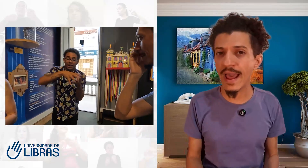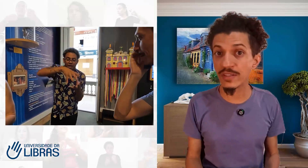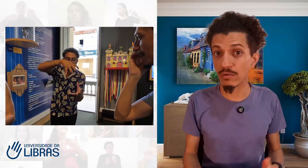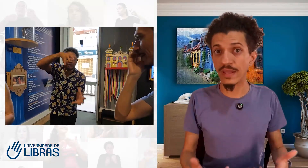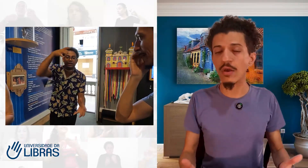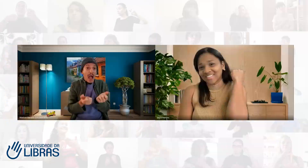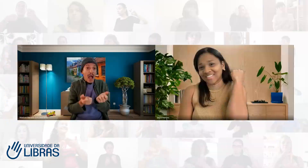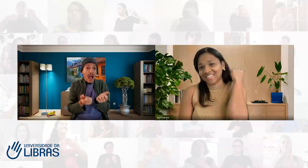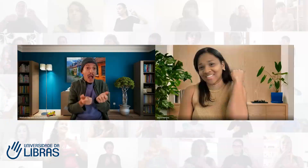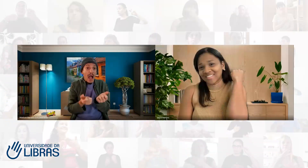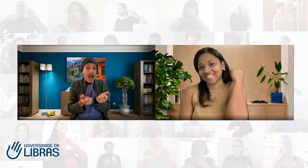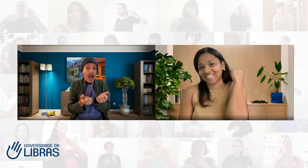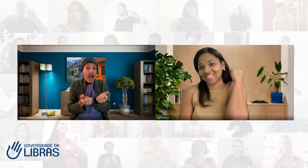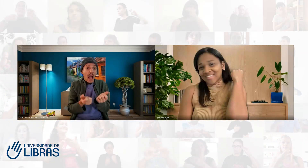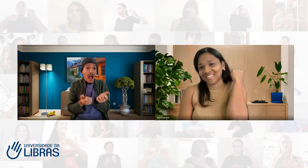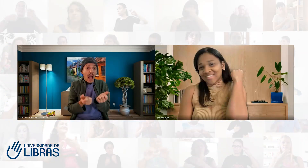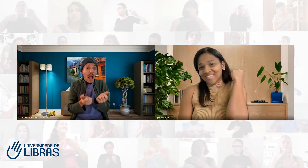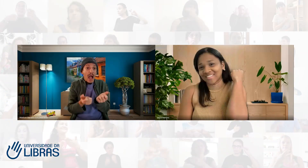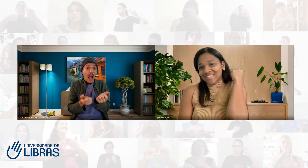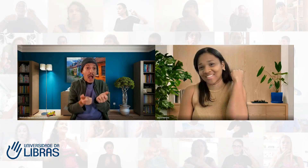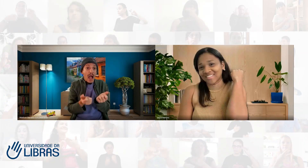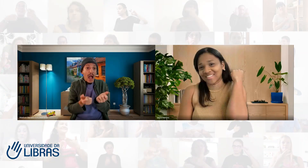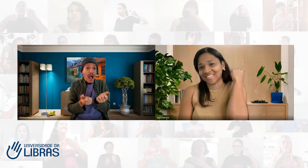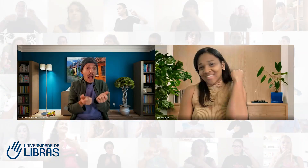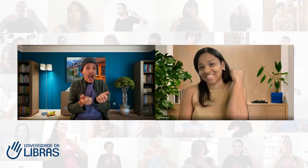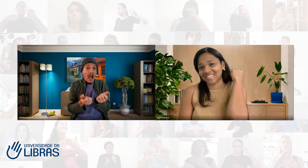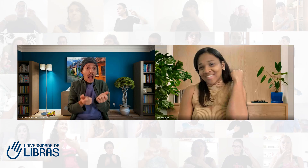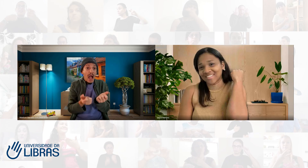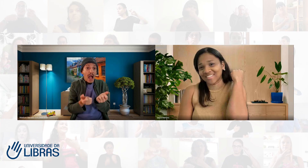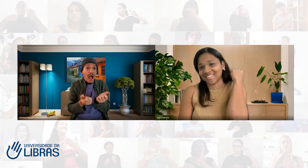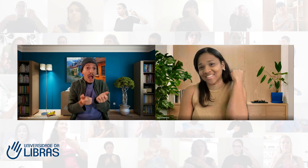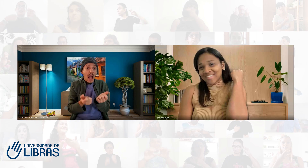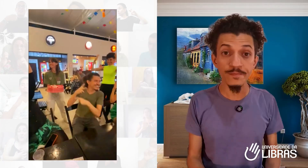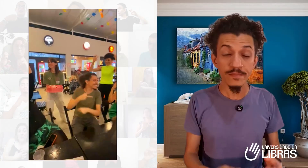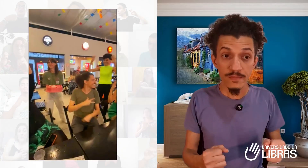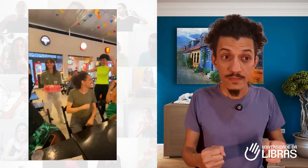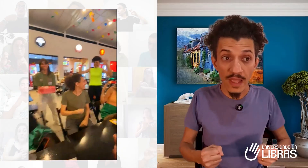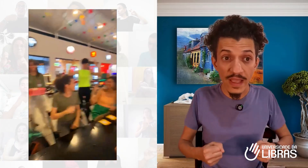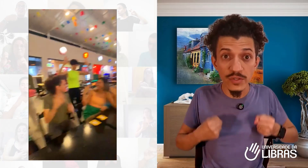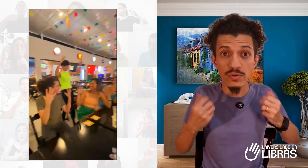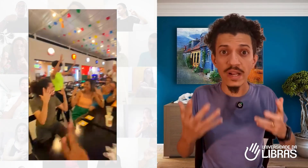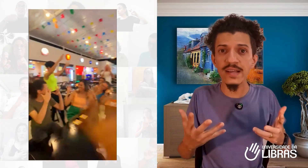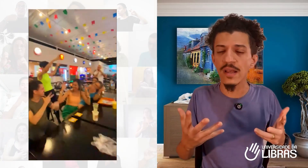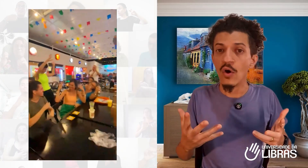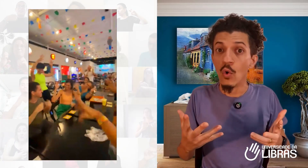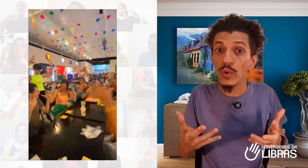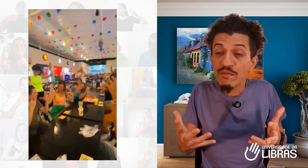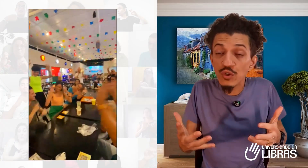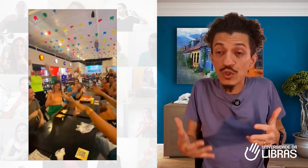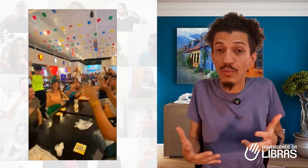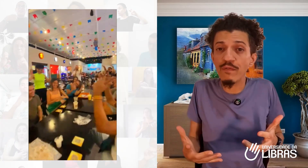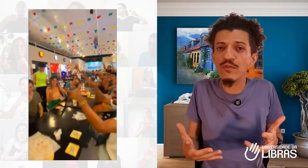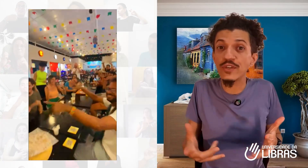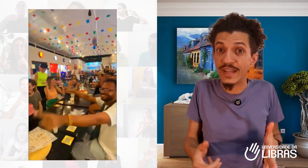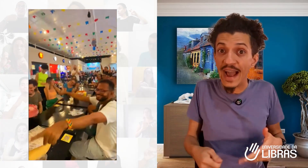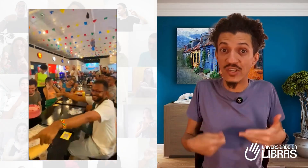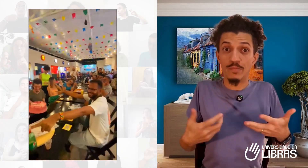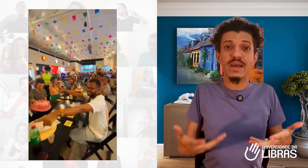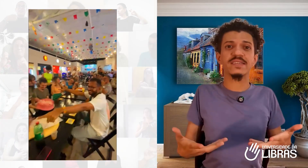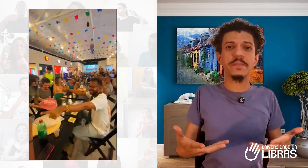Eu tenho mentorado surdos também em áreas de desenvolvimento humano. Isso traz um nível de profundidade, de percepção